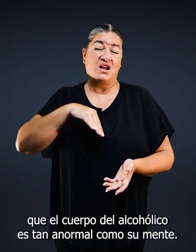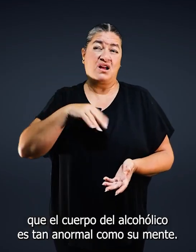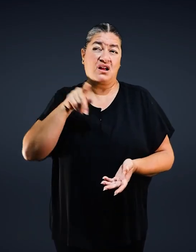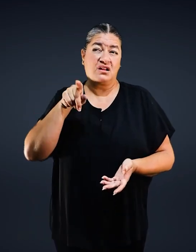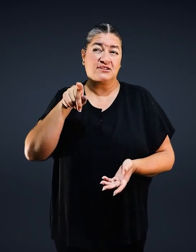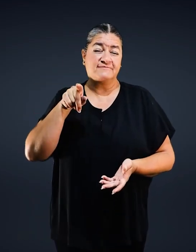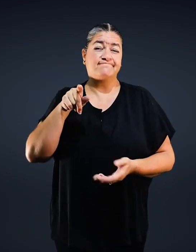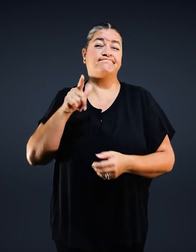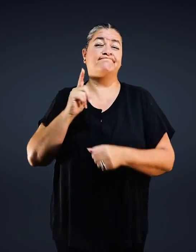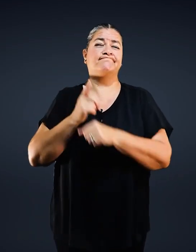mente.